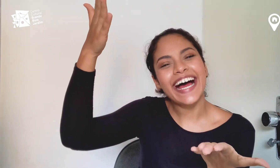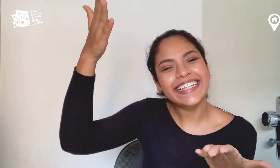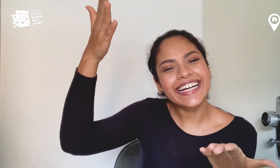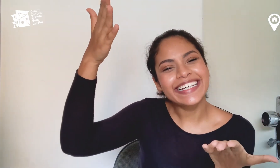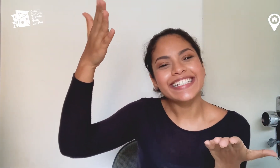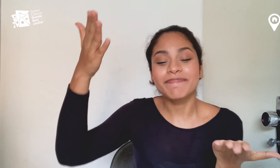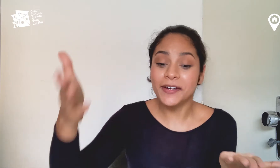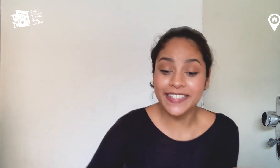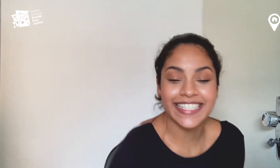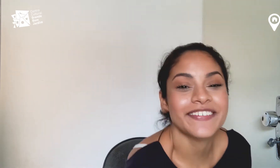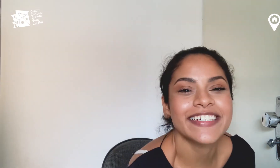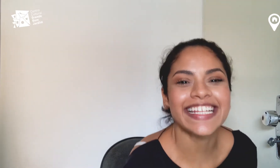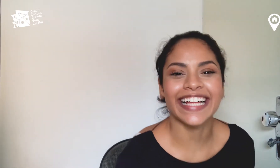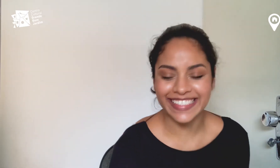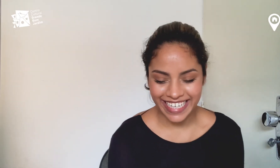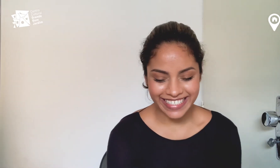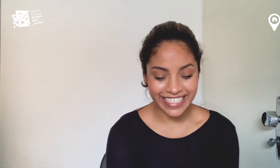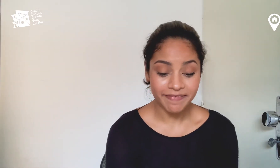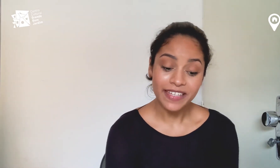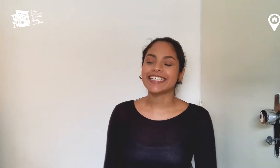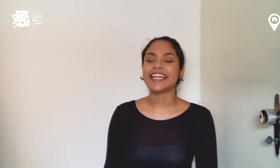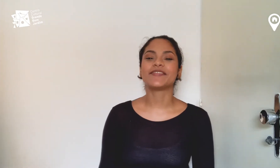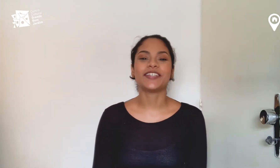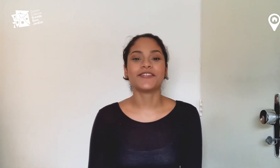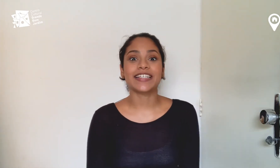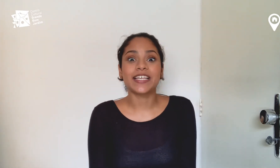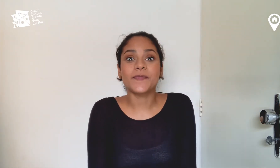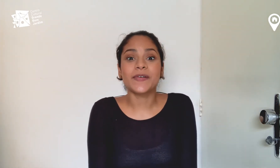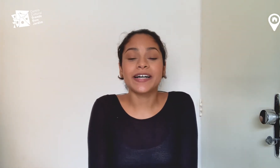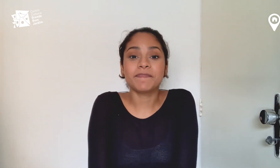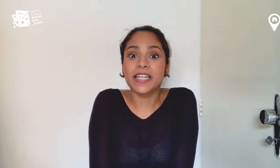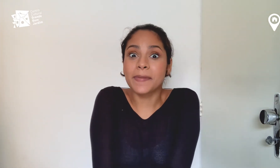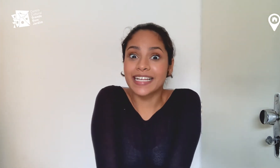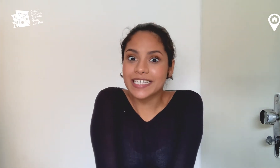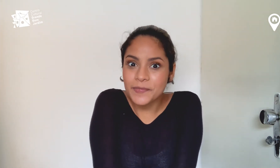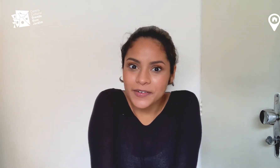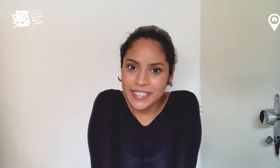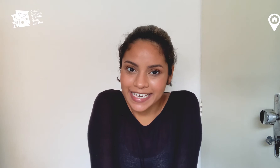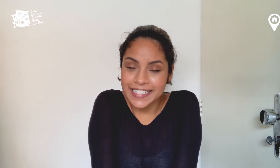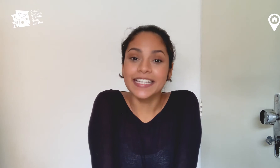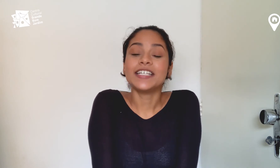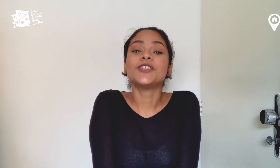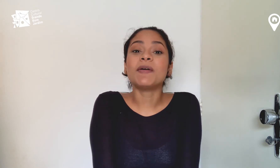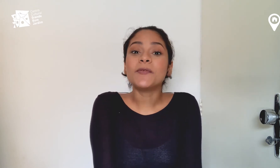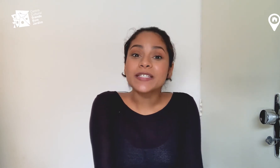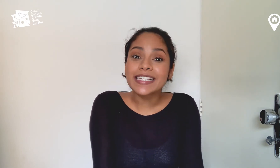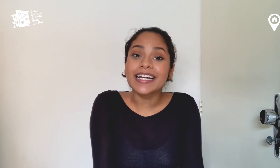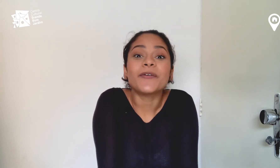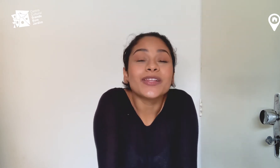Obrigada! Espero que vocês tenham gostado, gente. Eu ia fazer uma interpretação para vocês de uma música que eu adoro,